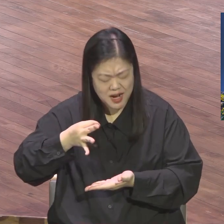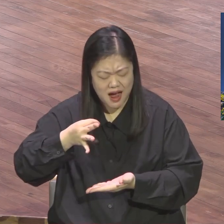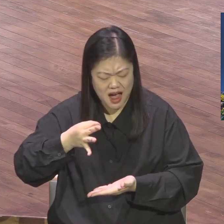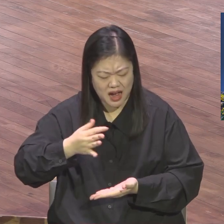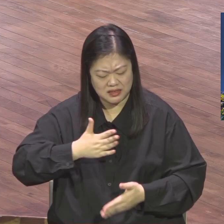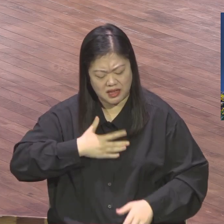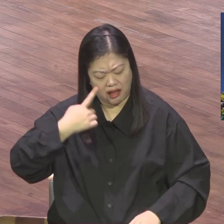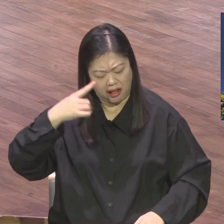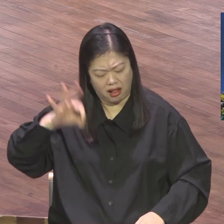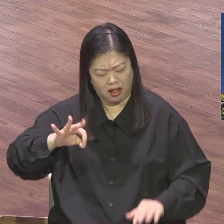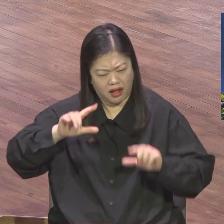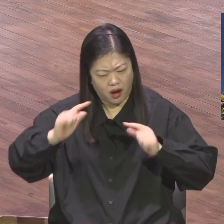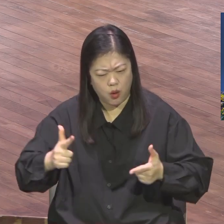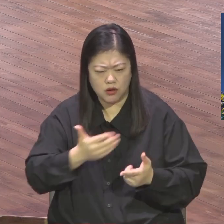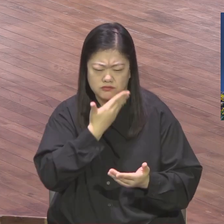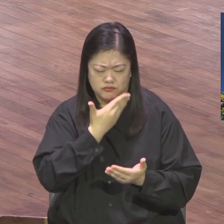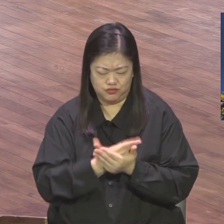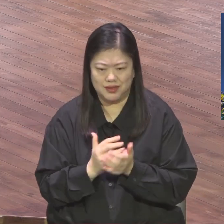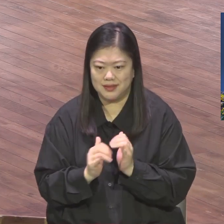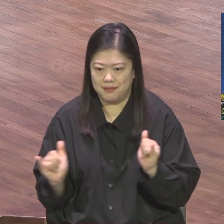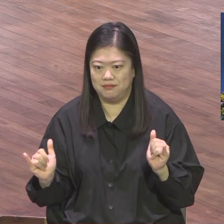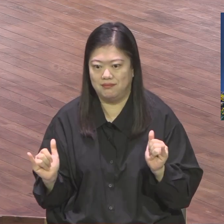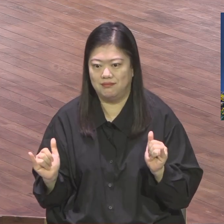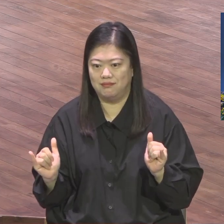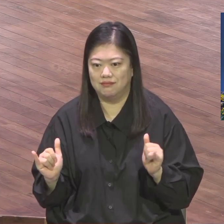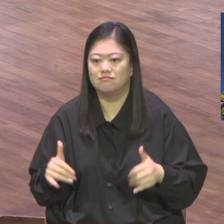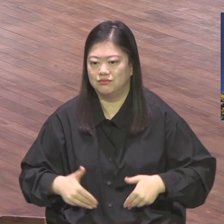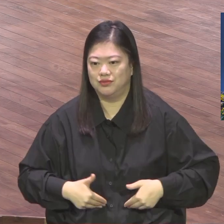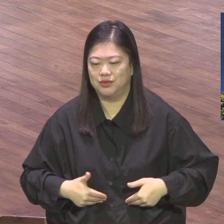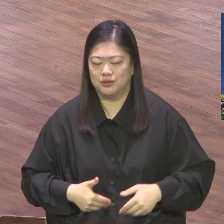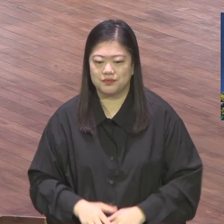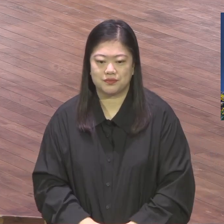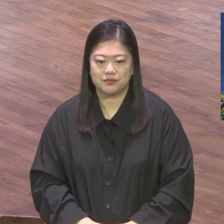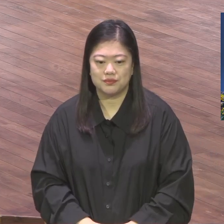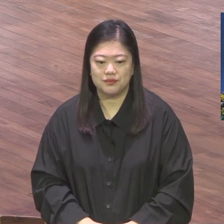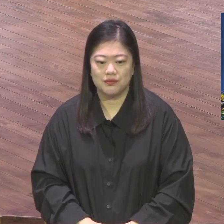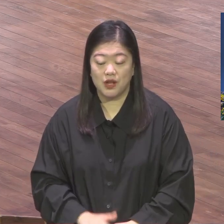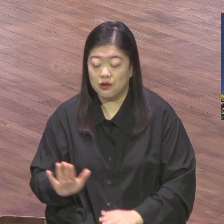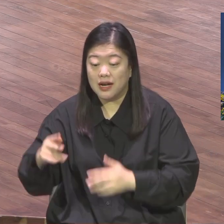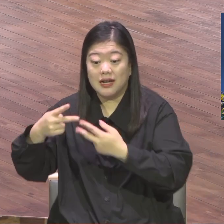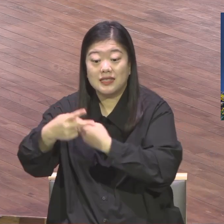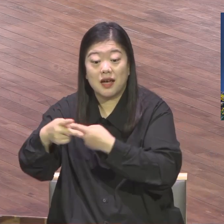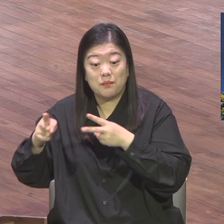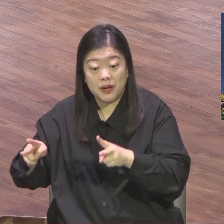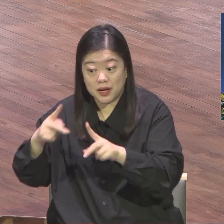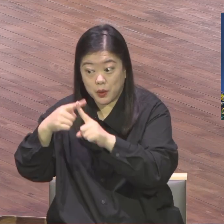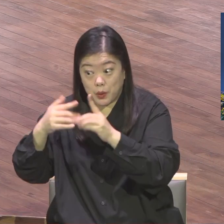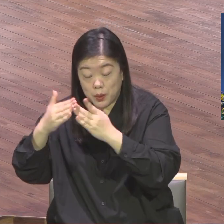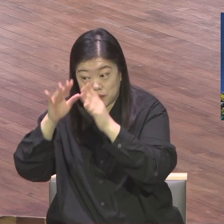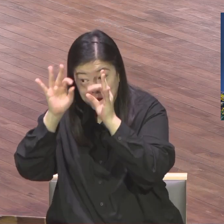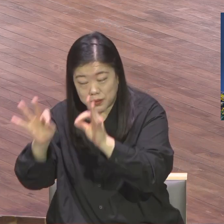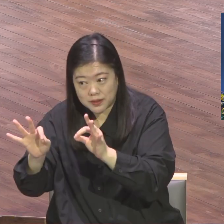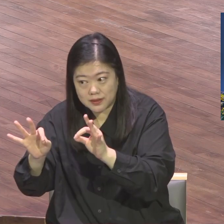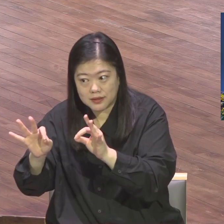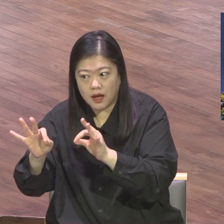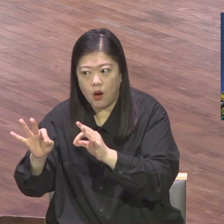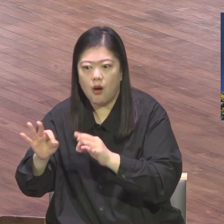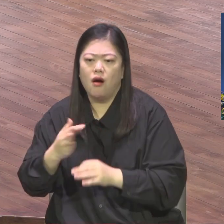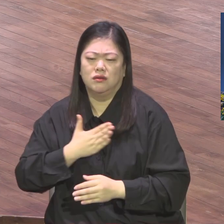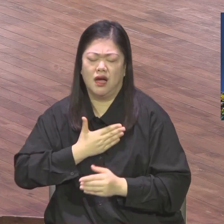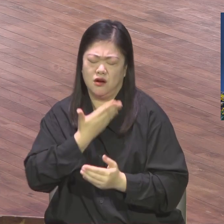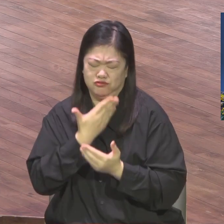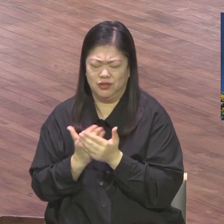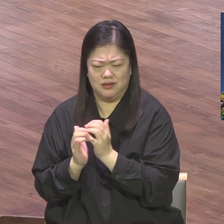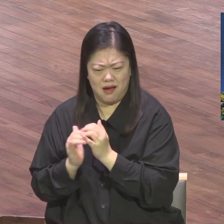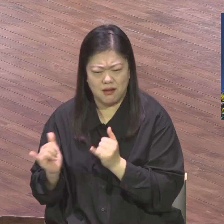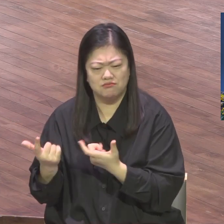가치. 우리 다락방하는 교회는 그렇지 않지만 이 복음 운동하는 교회는 그렇지 않는데, 일반적으로는 전부